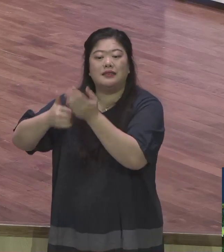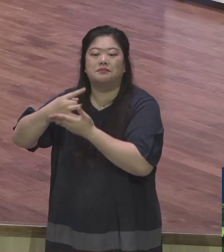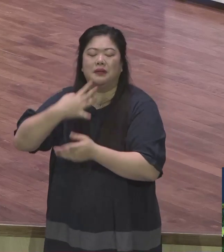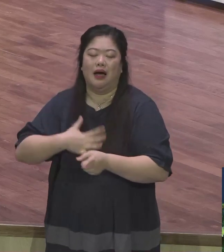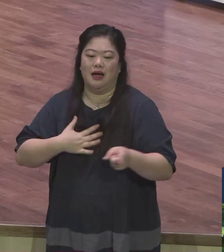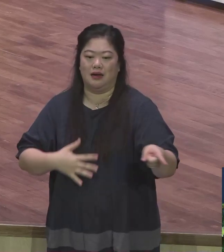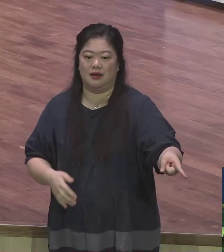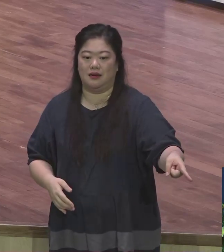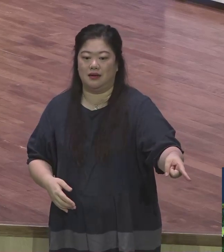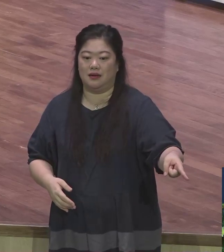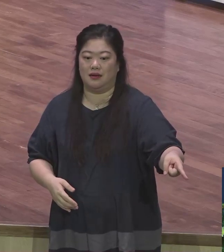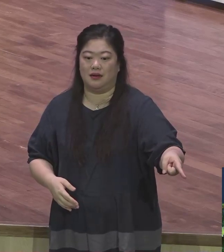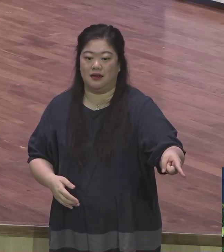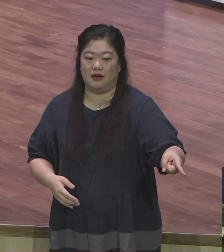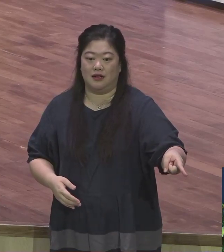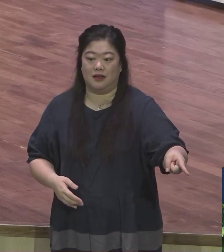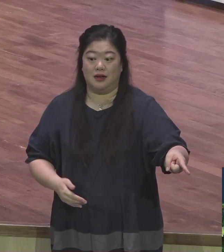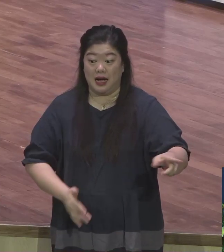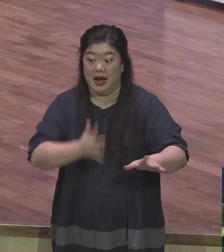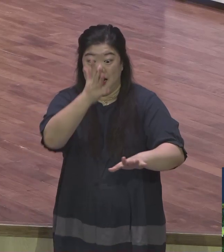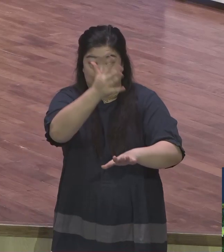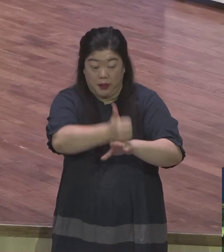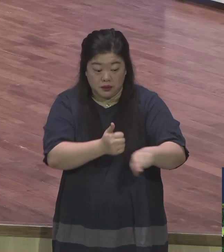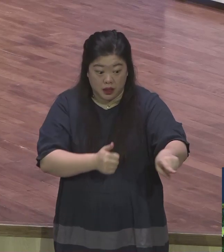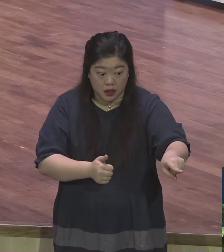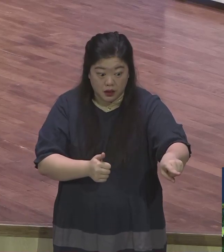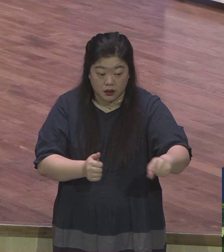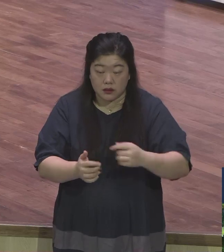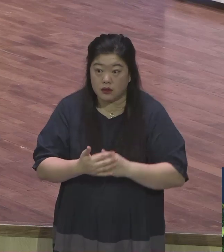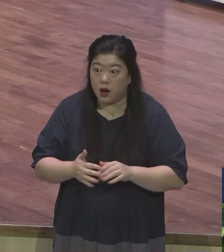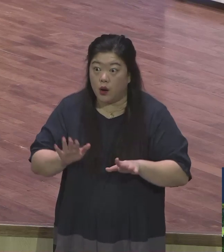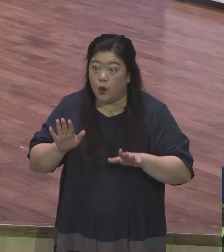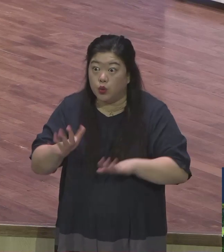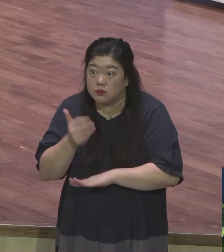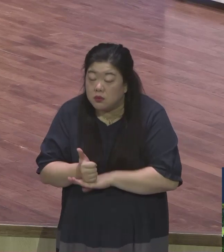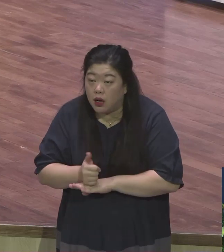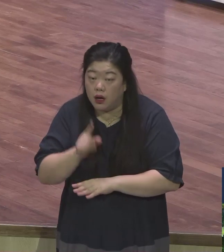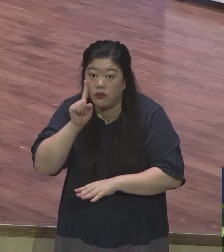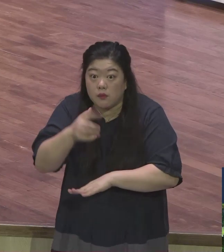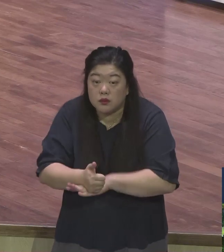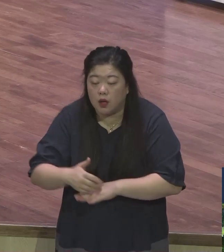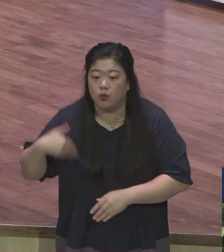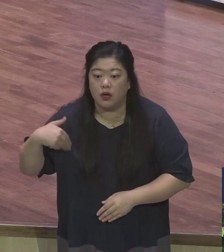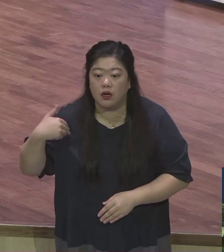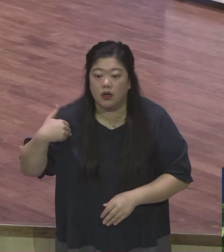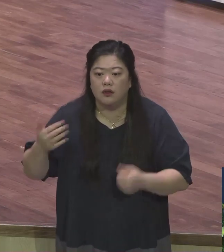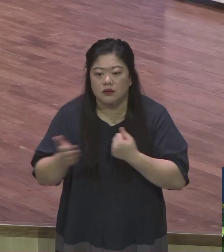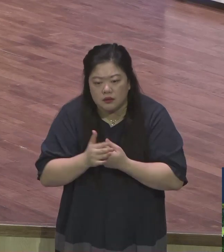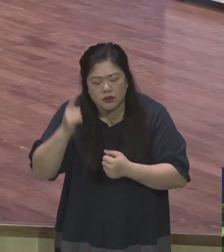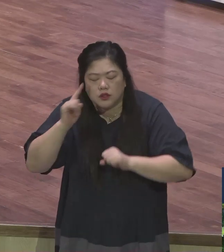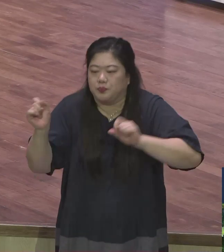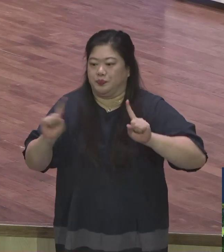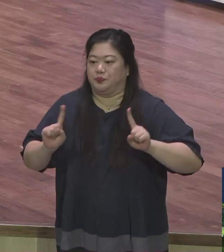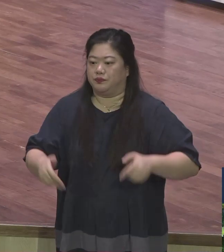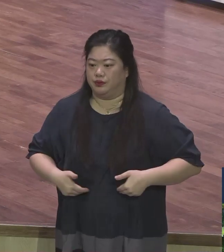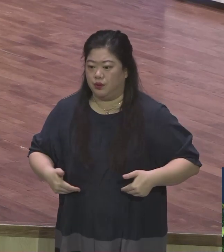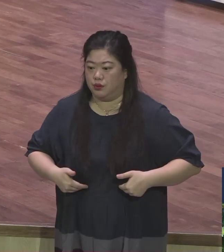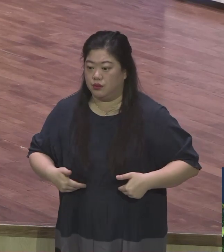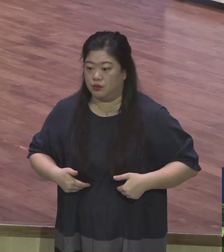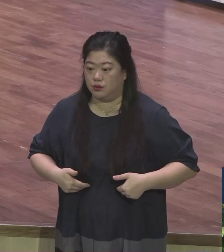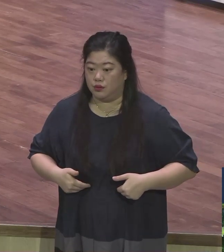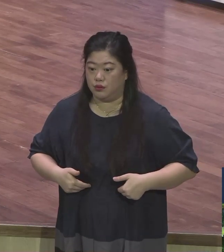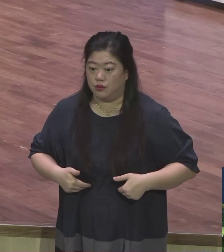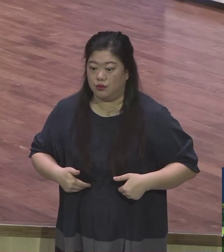옵니까? 아버지만 아신다. 그래서 우리는 어떻게 해야 돼요? 항상 깨어있어야 돼요. 항상 깨어있는 삶을 살아야 돼요.